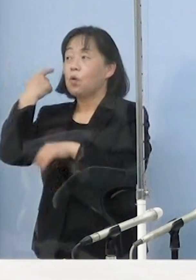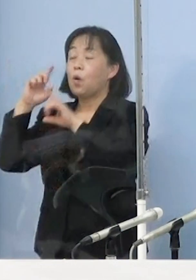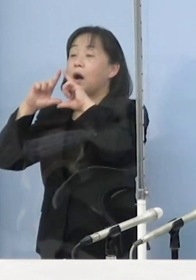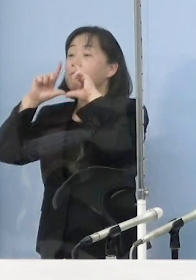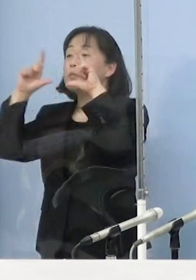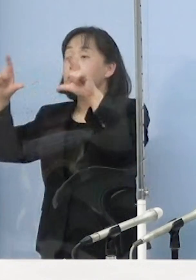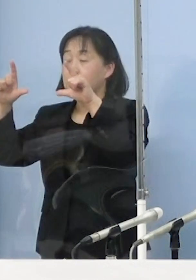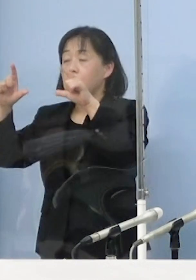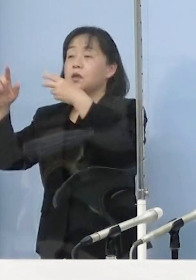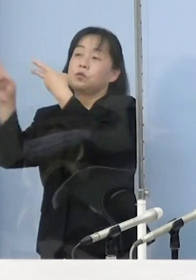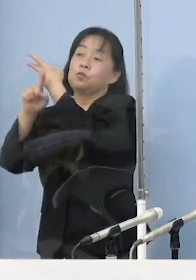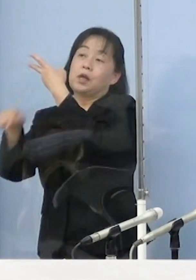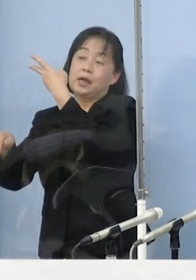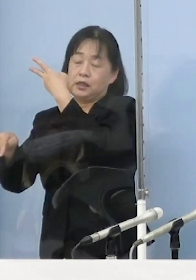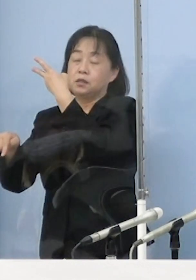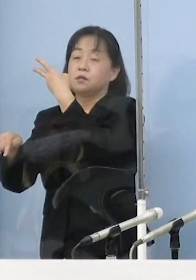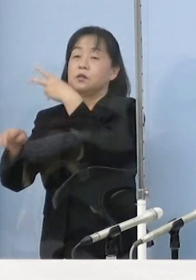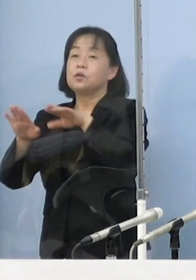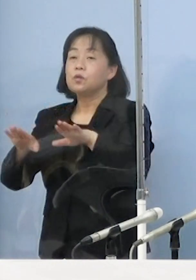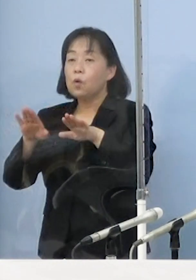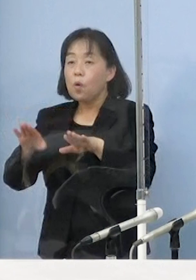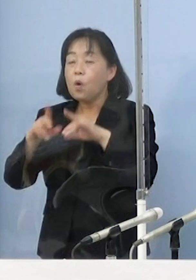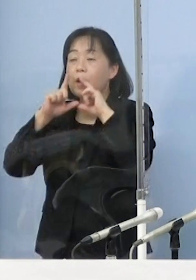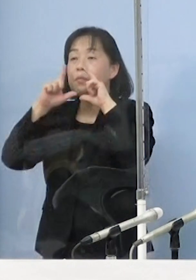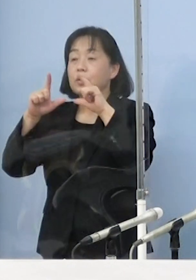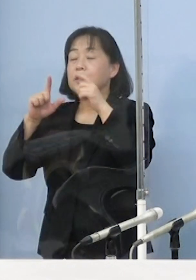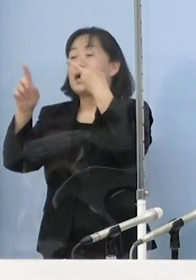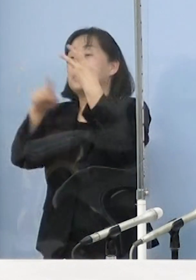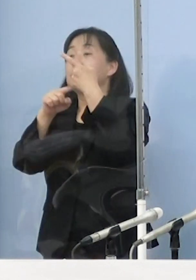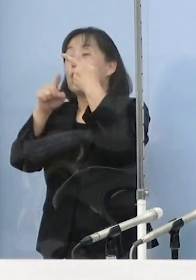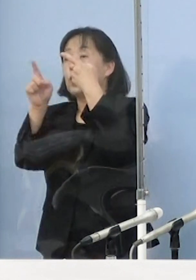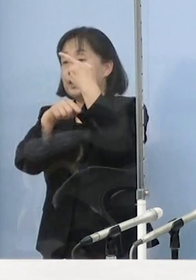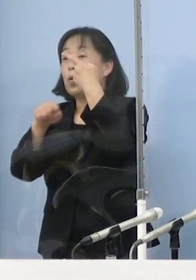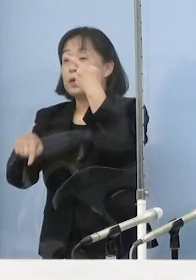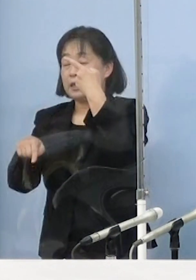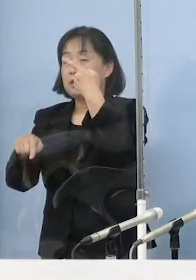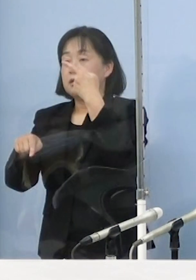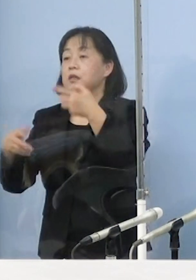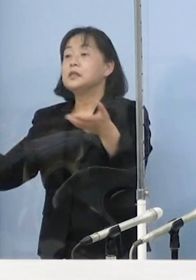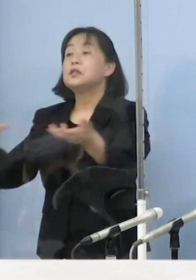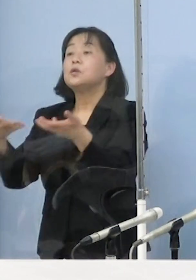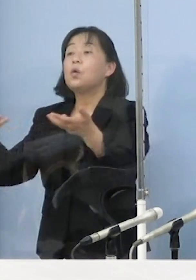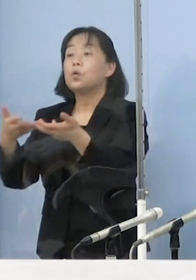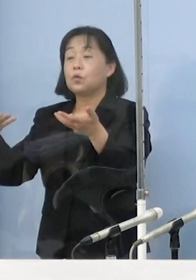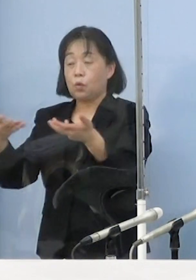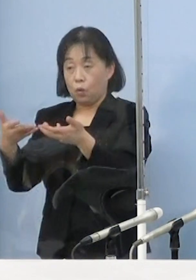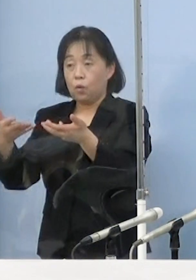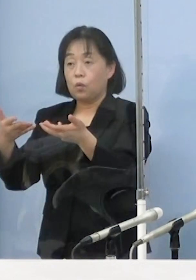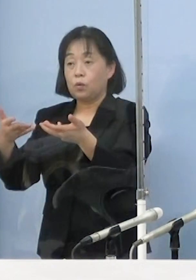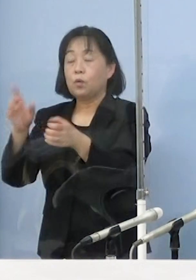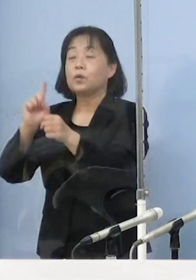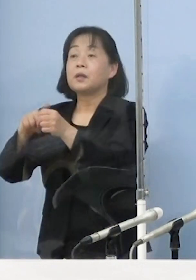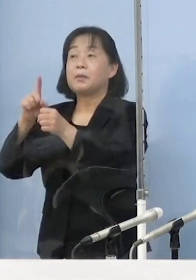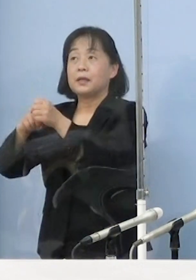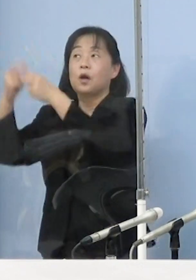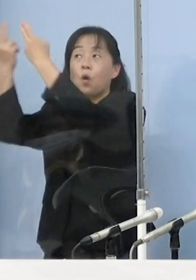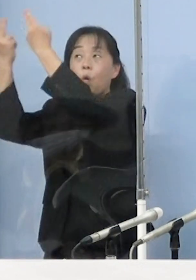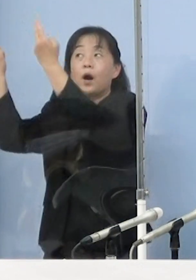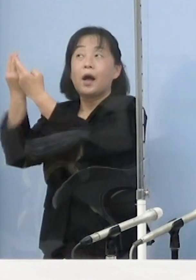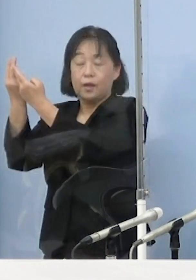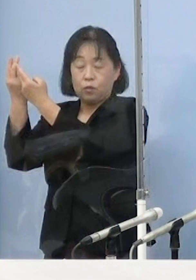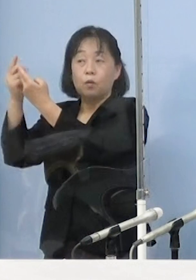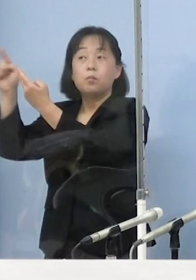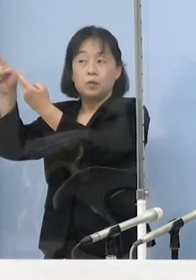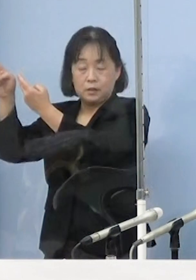分でお二人、本日発表分でお一人、お仕事で北海道は共通しているわけです